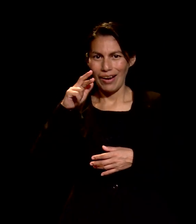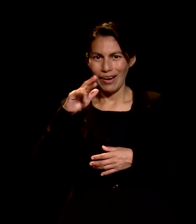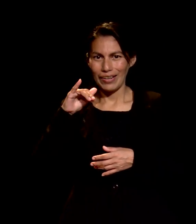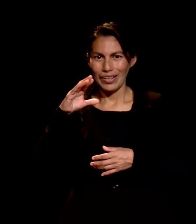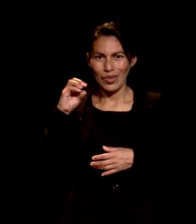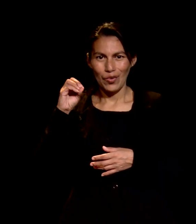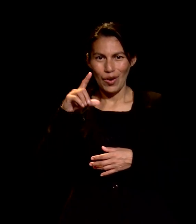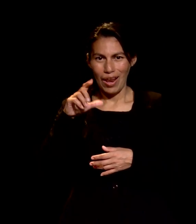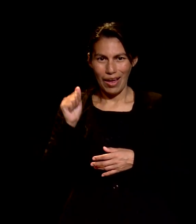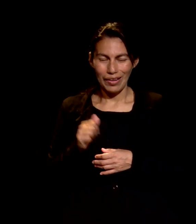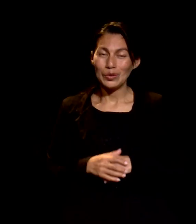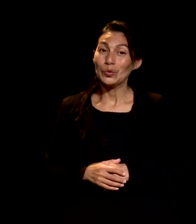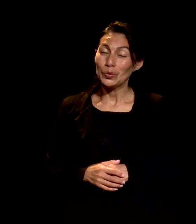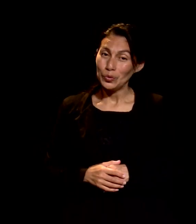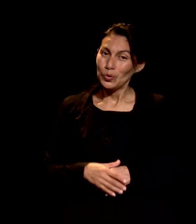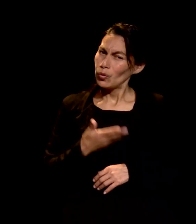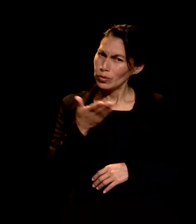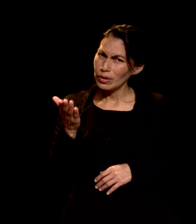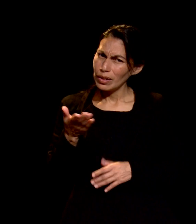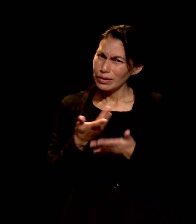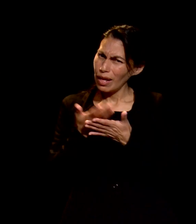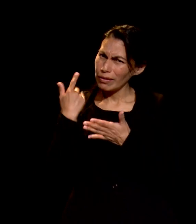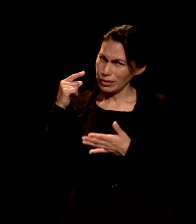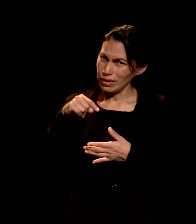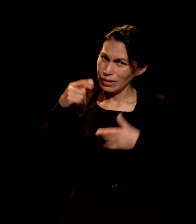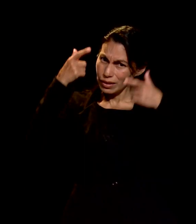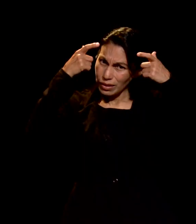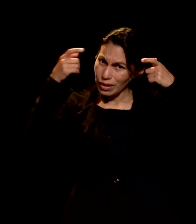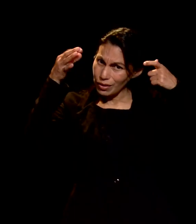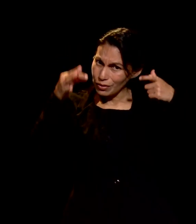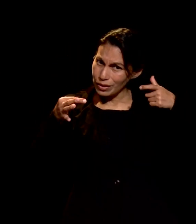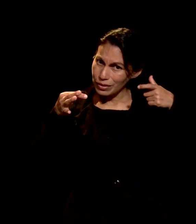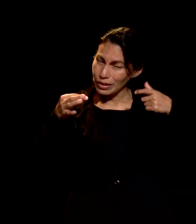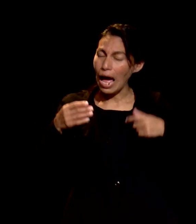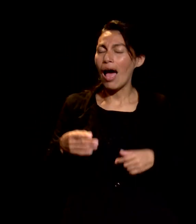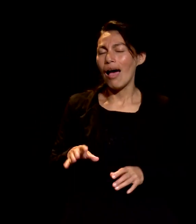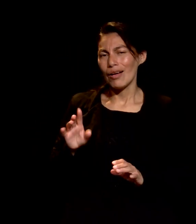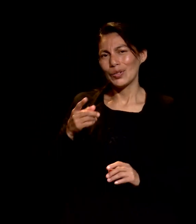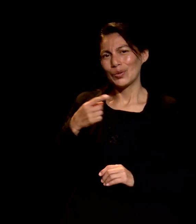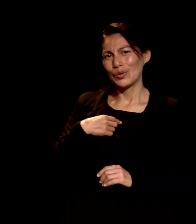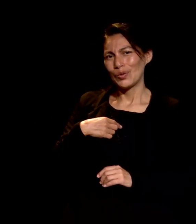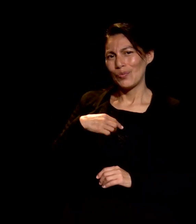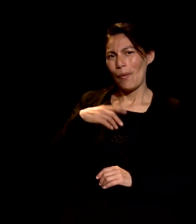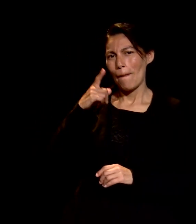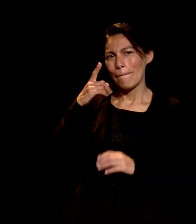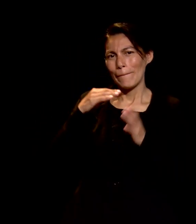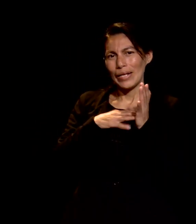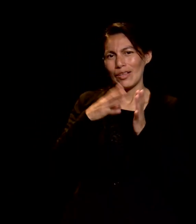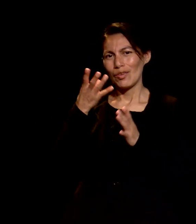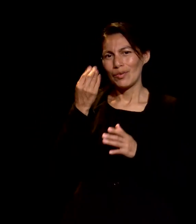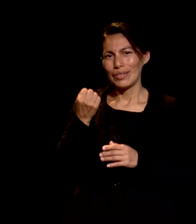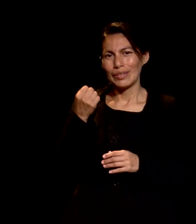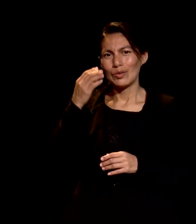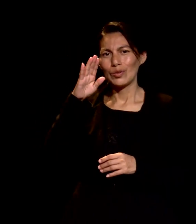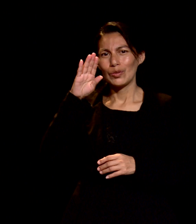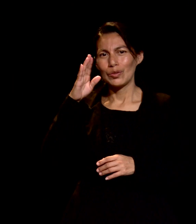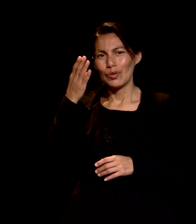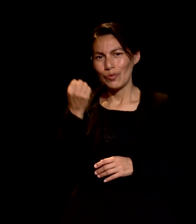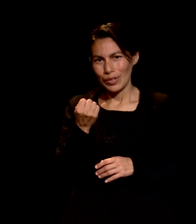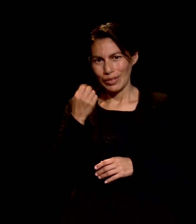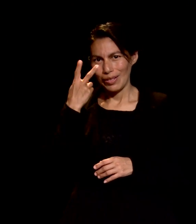universidad ¿De qué generación? Bueno, yo estudié en el 92 En el 92,